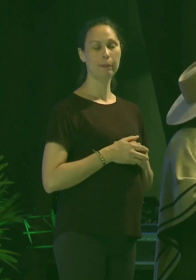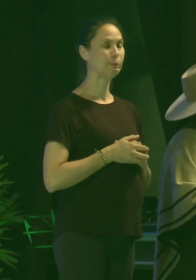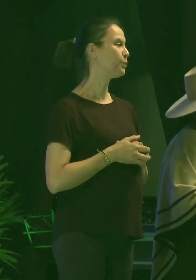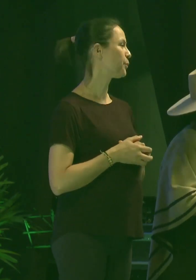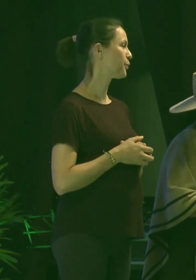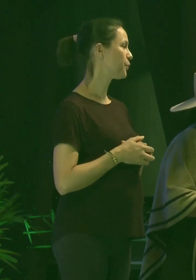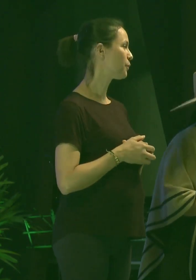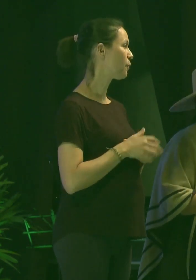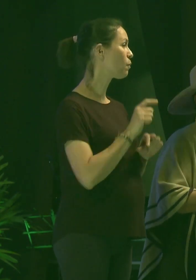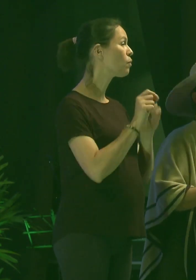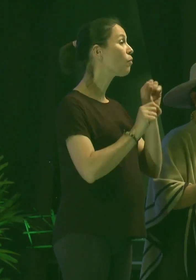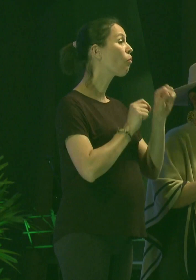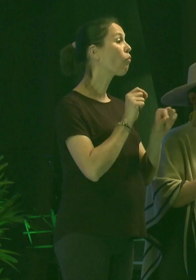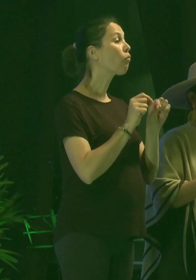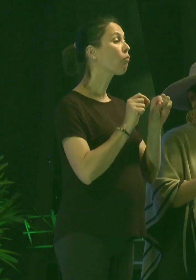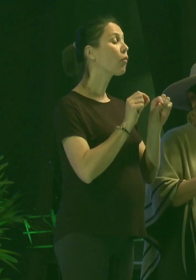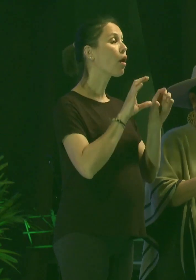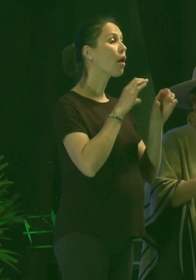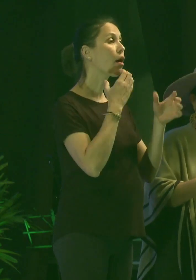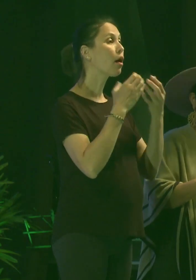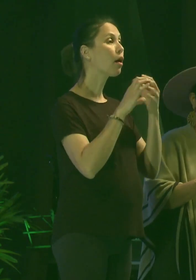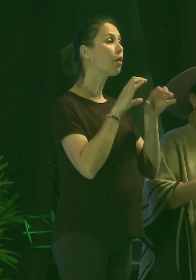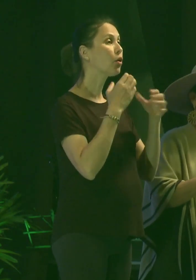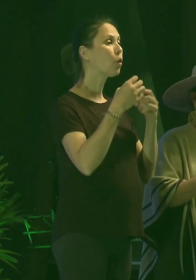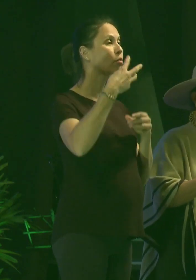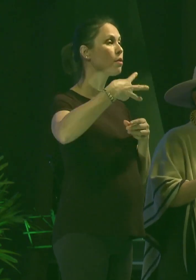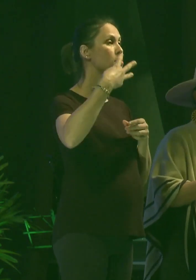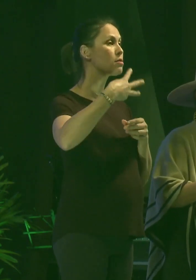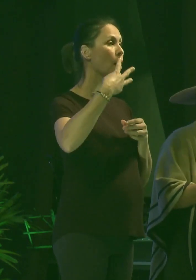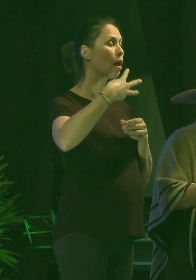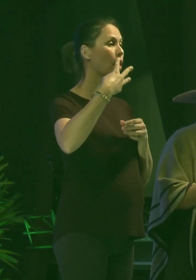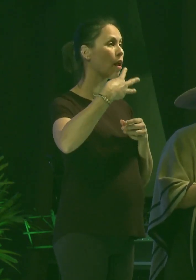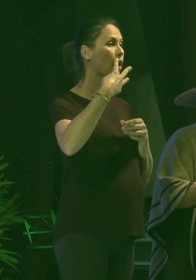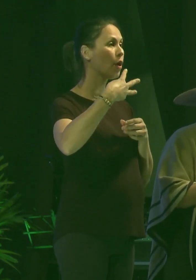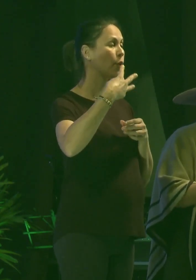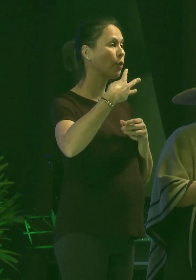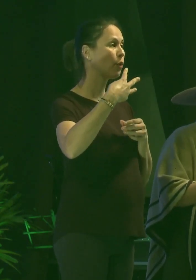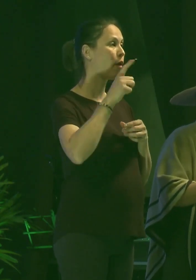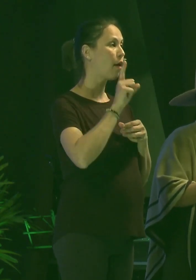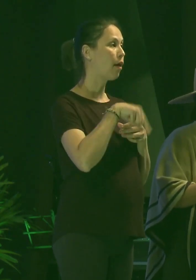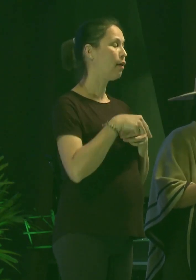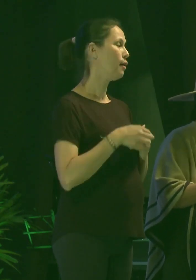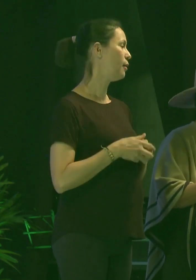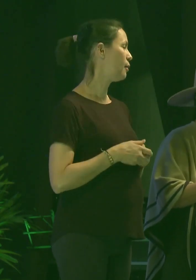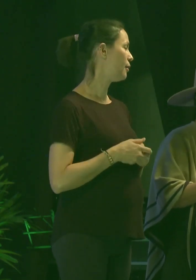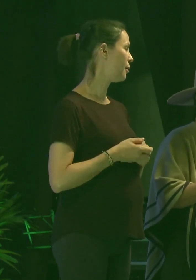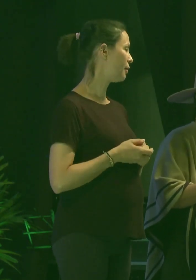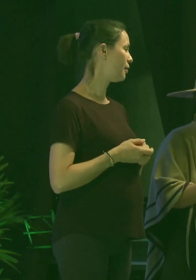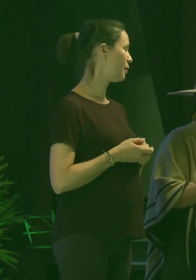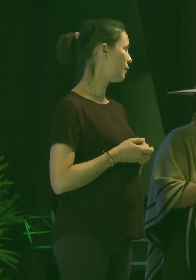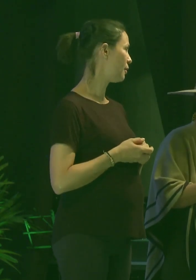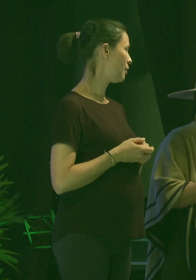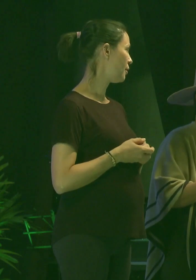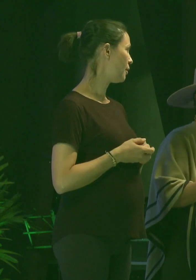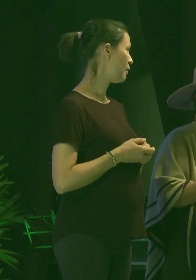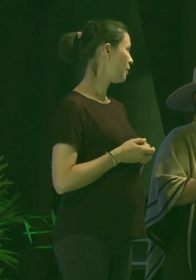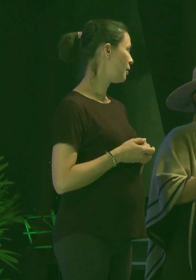E quem interpretou o terceiro lugar da fase local foi...